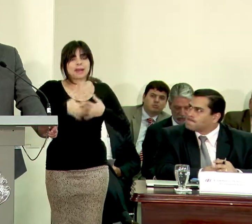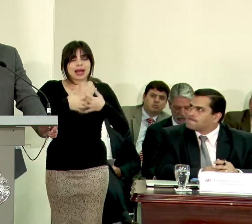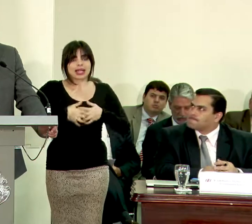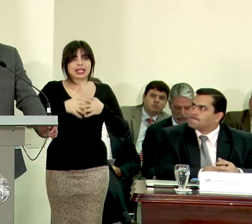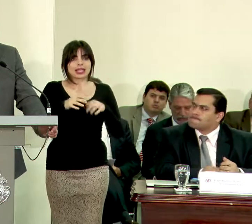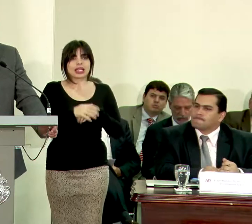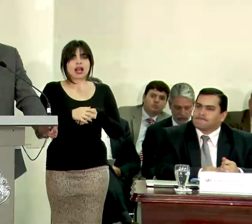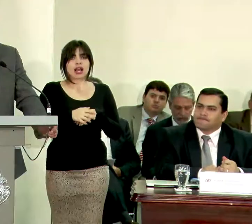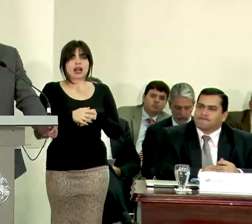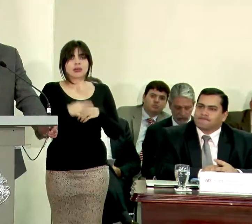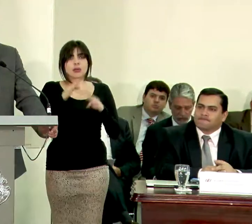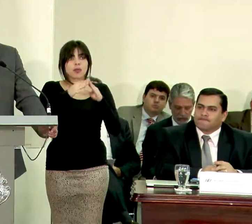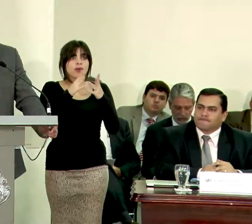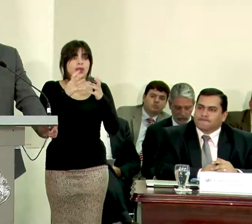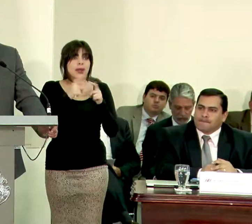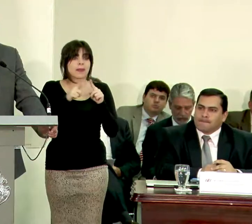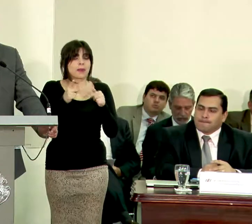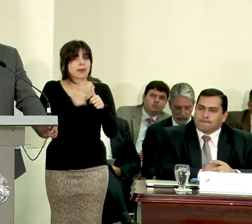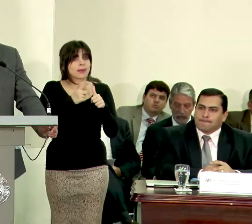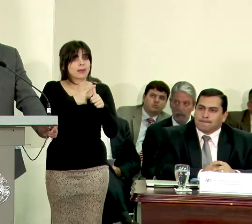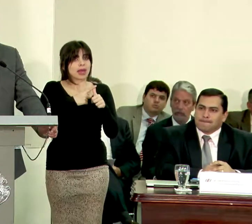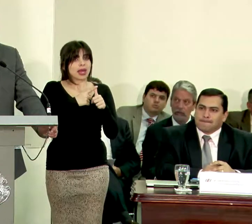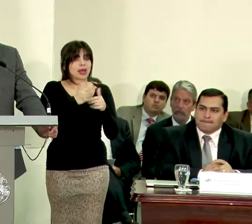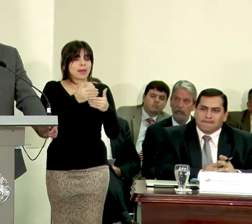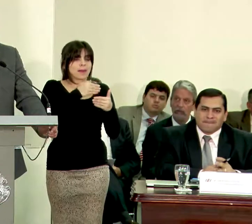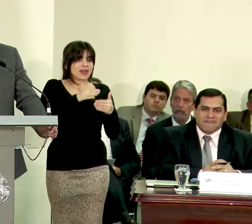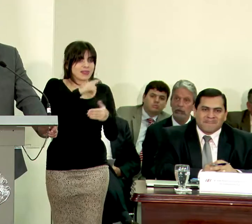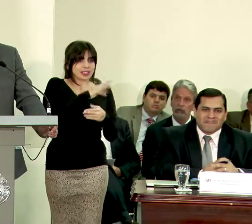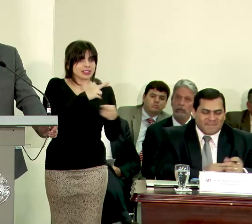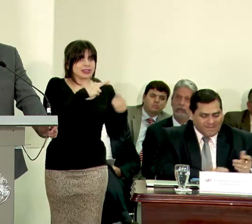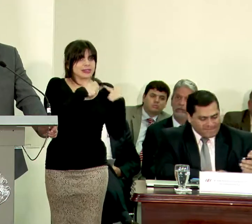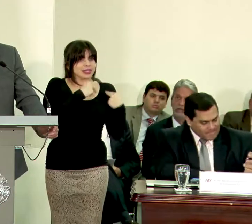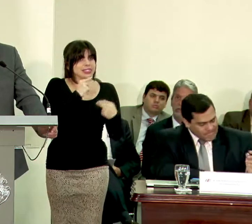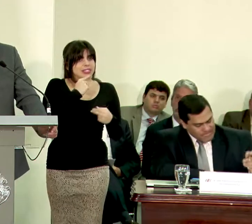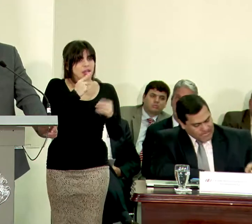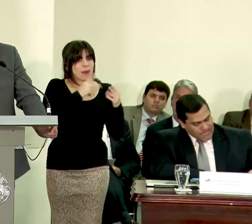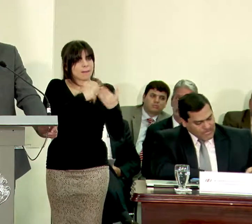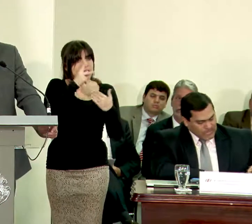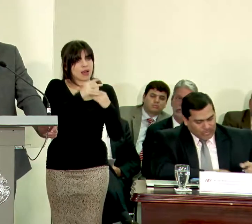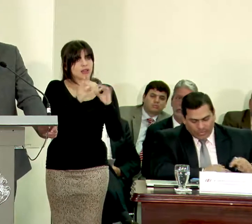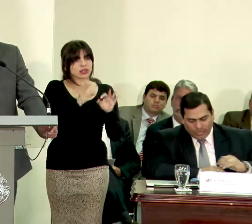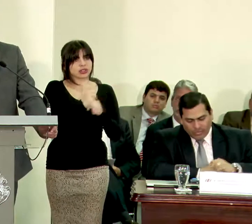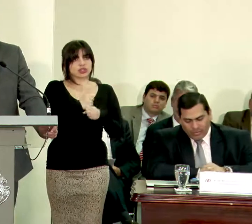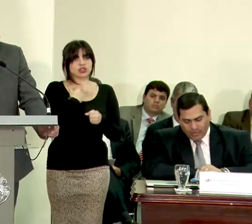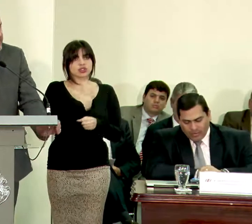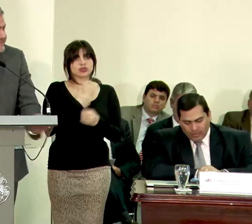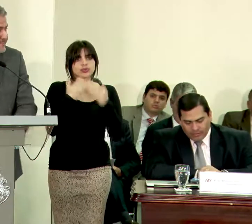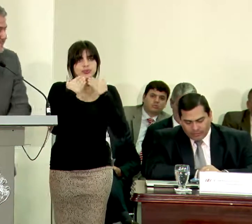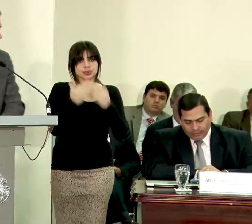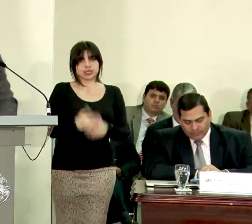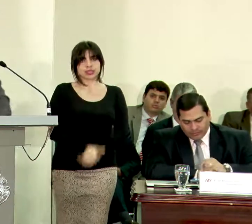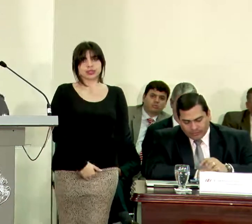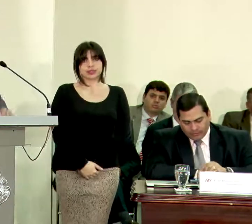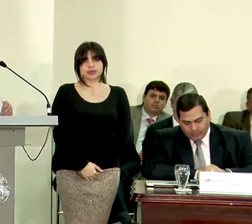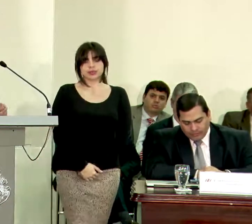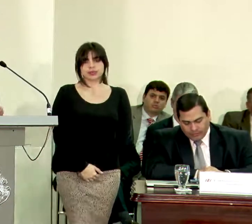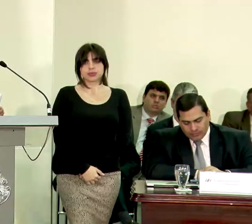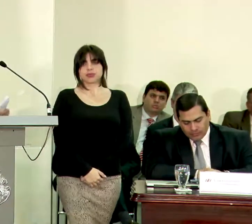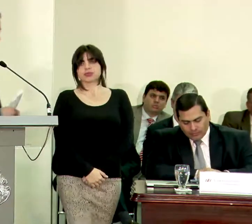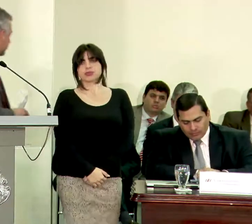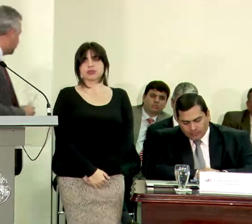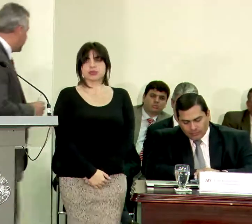lo que el pueblo quiere. Pero antes de eso hay que hacer preinversión responsable y seria y planificación, que es lo que hemos hecho. Gracias.